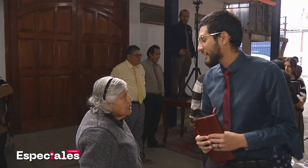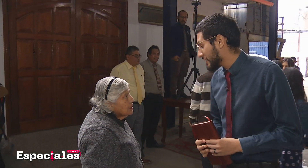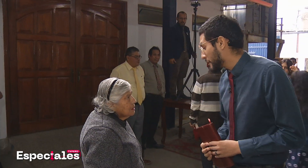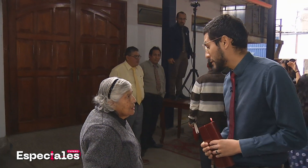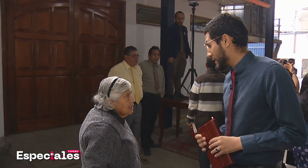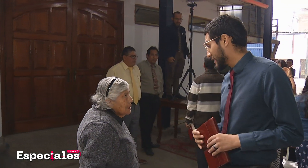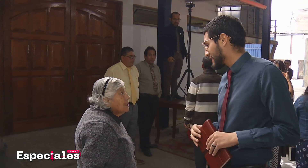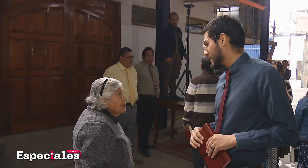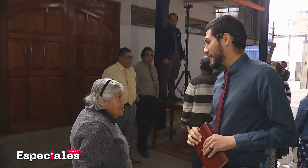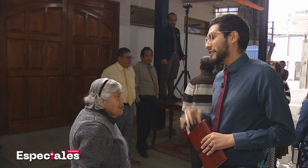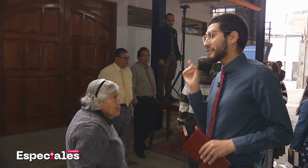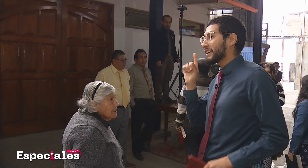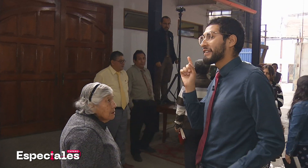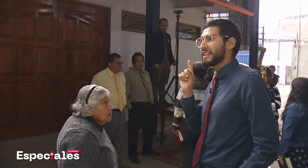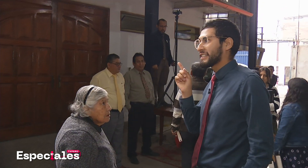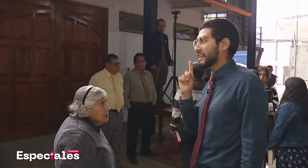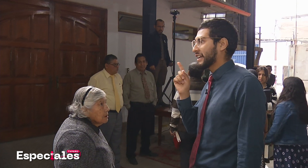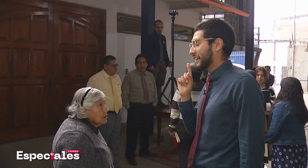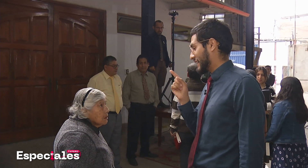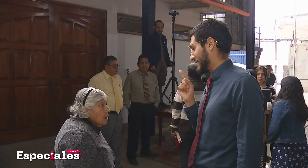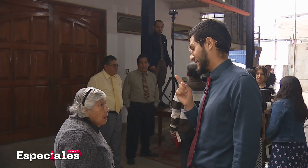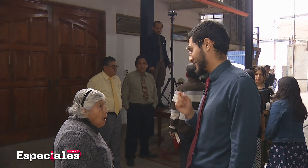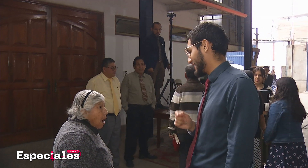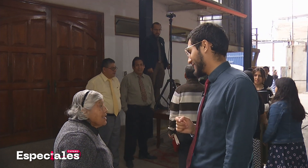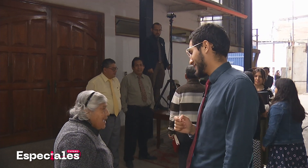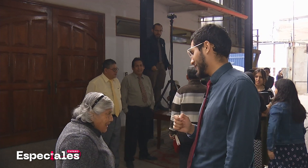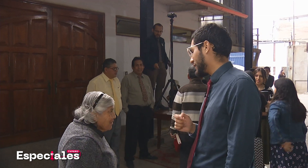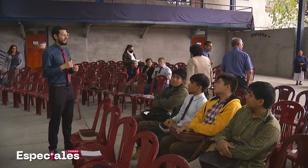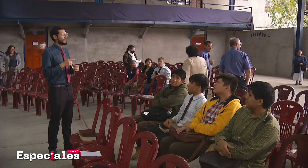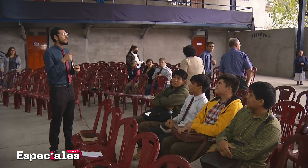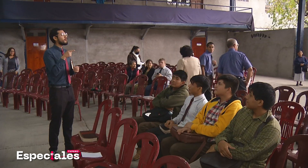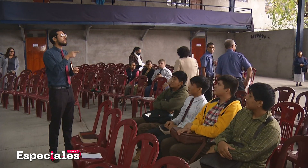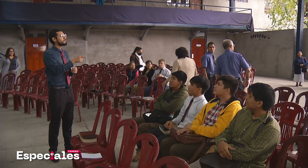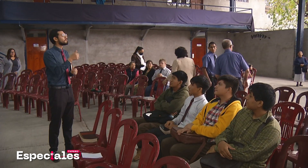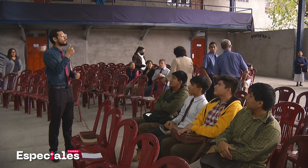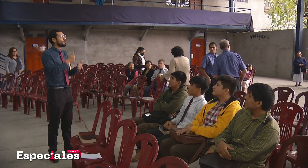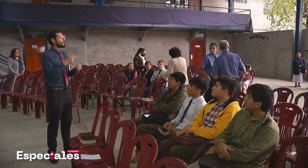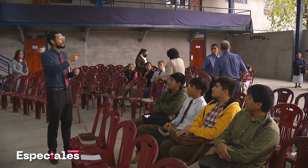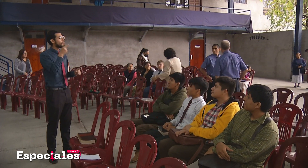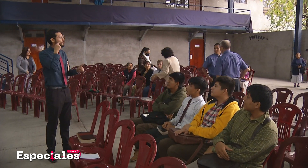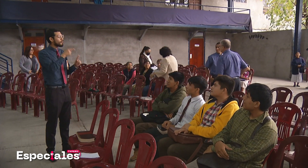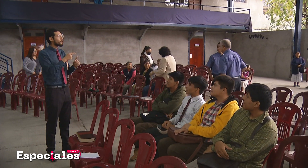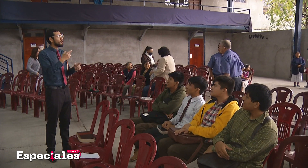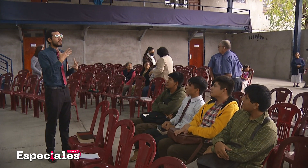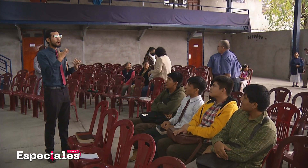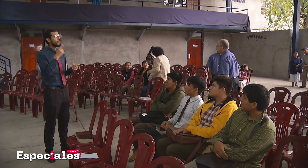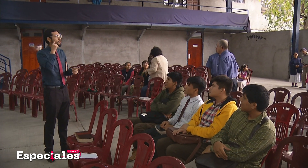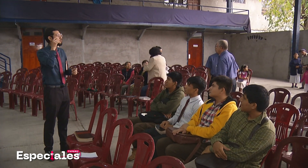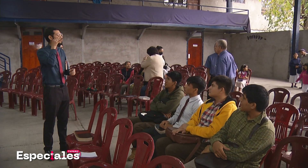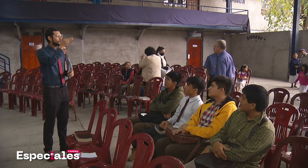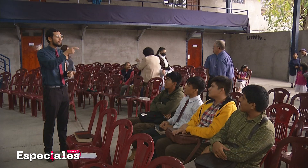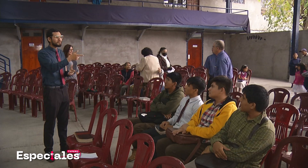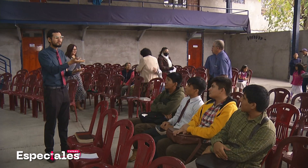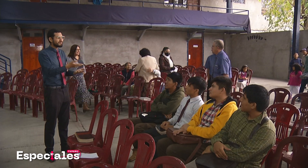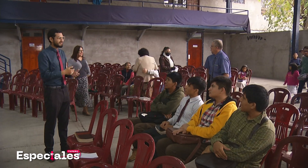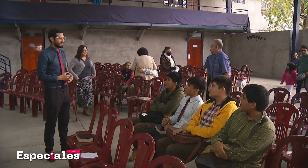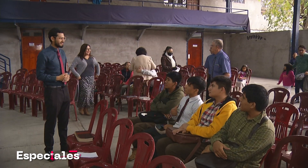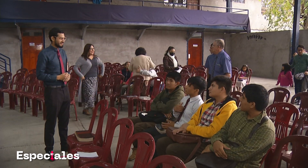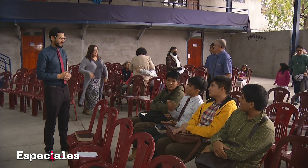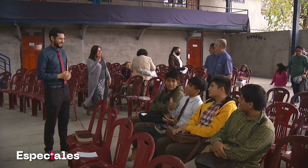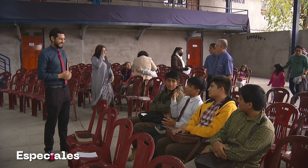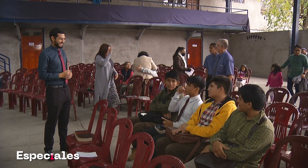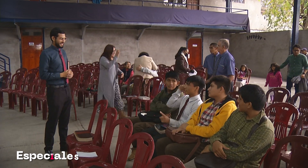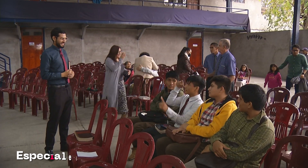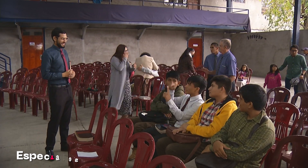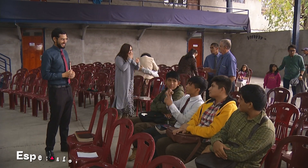Josué llega a la iglesia bautista Efata de Villa El Salvador, un lugar que es su segunda casa. Allí, él es